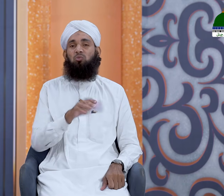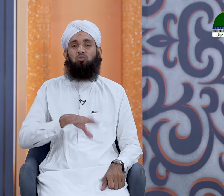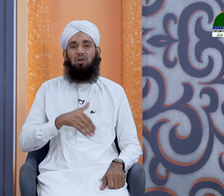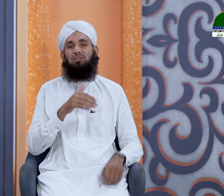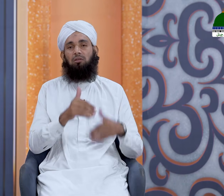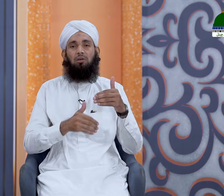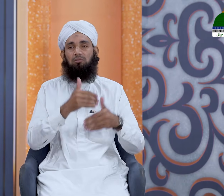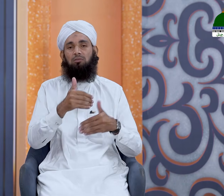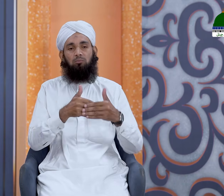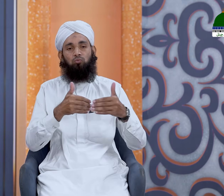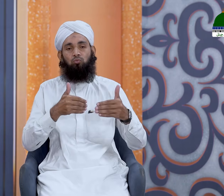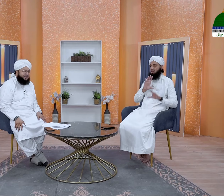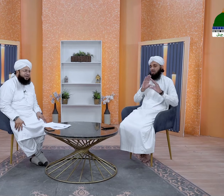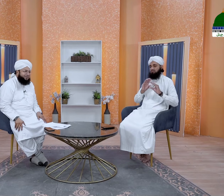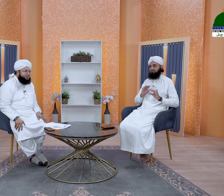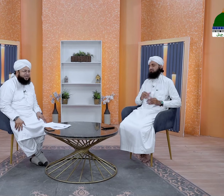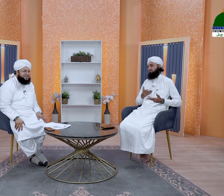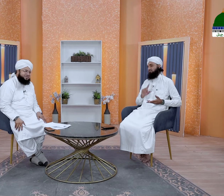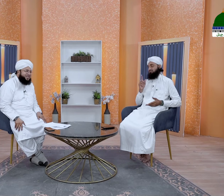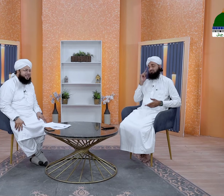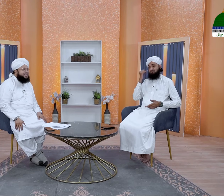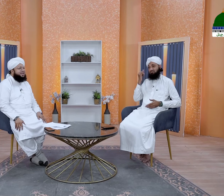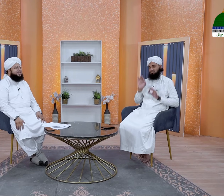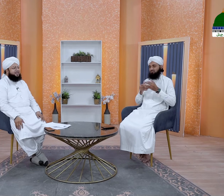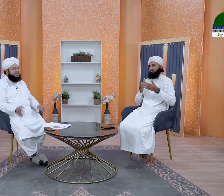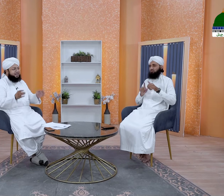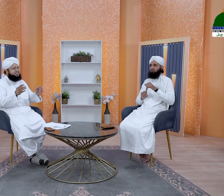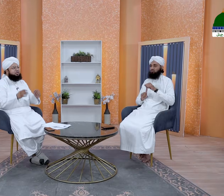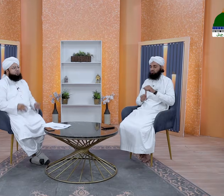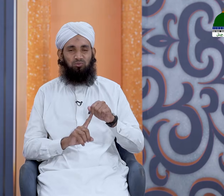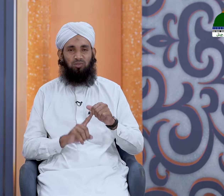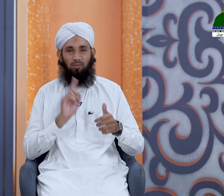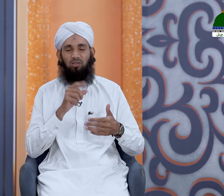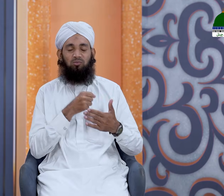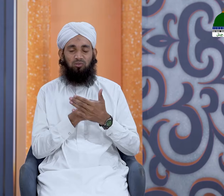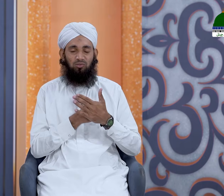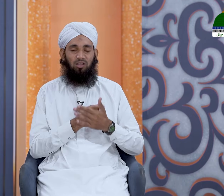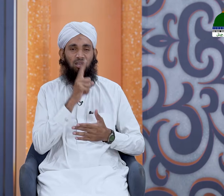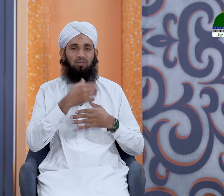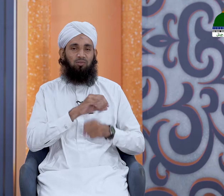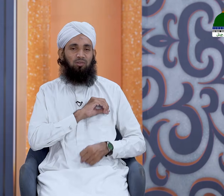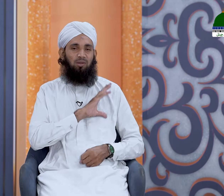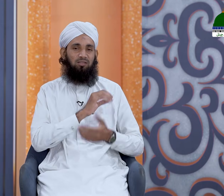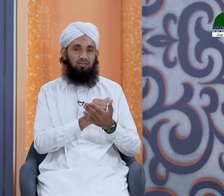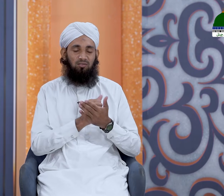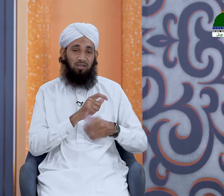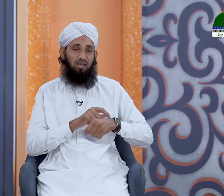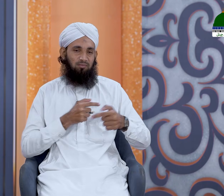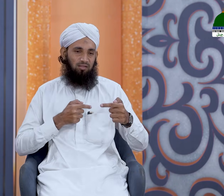رشتوں میں درار ڈال دیتی ہے، ہمیں بدگمانی سے بچنا چاہیے۔ انہی اچھی اور پیاری باتوں کے ساتھ ہمارے پروگرام کا وقت ختم ہوا۔ اگلے ایپیسوڈ